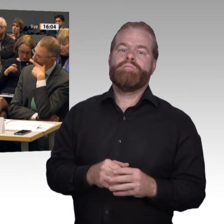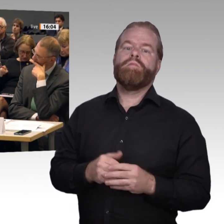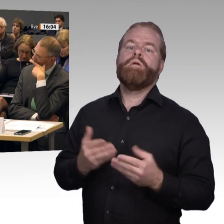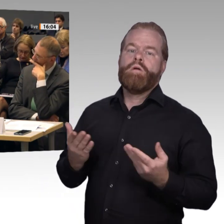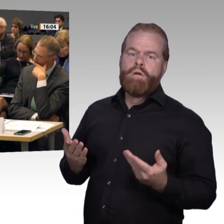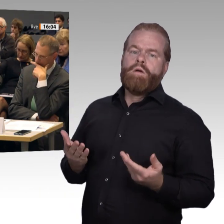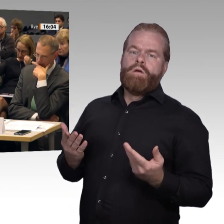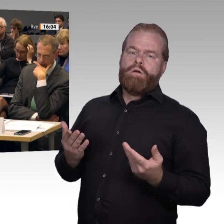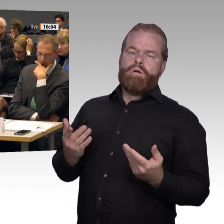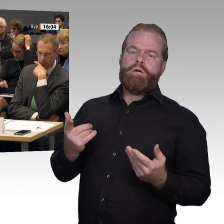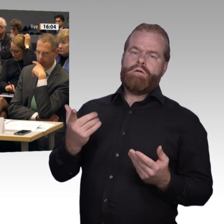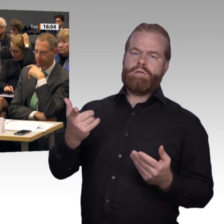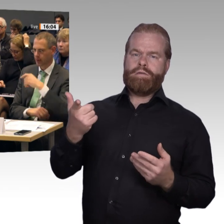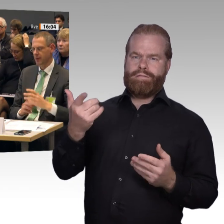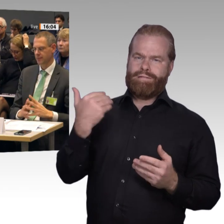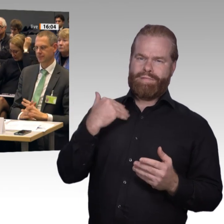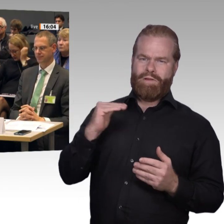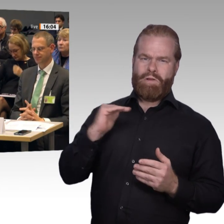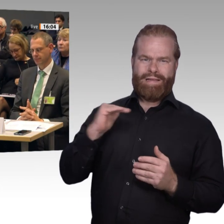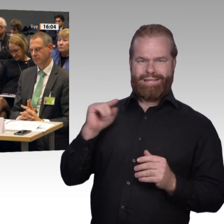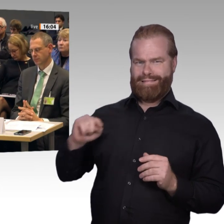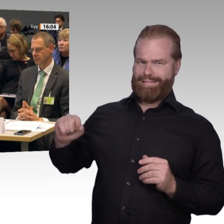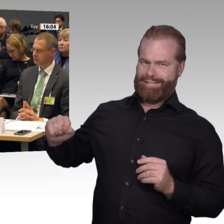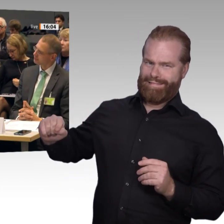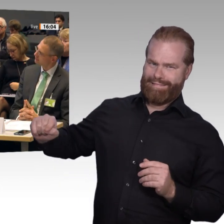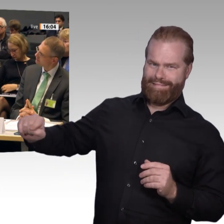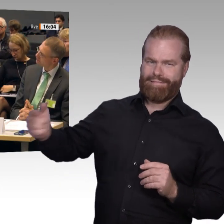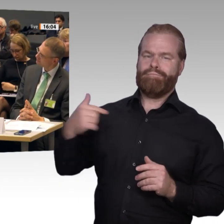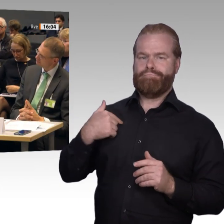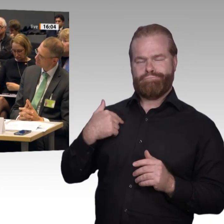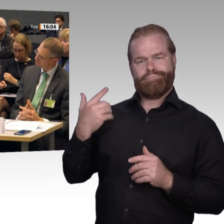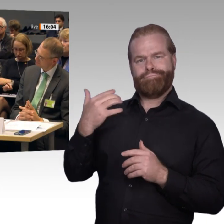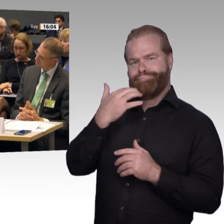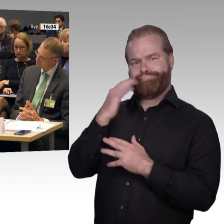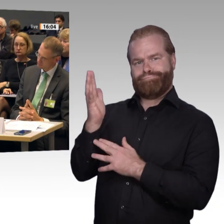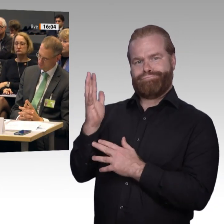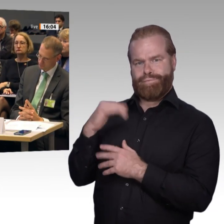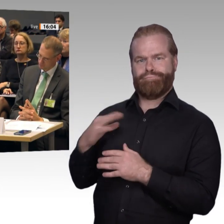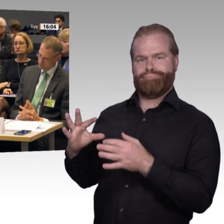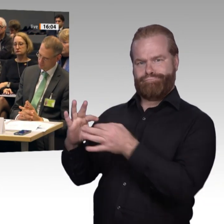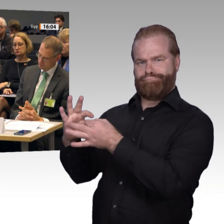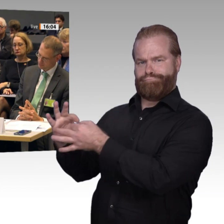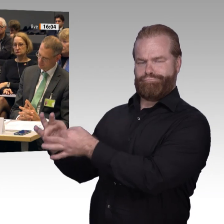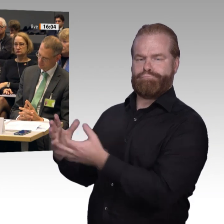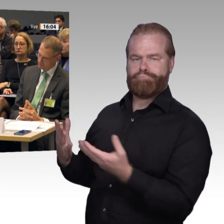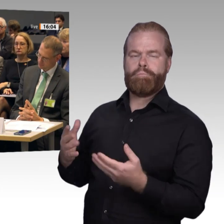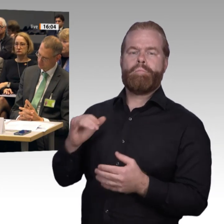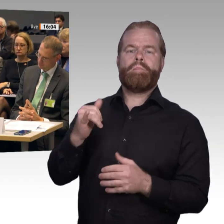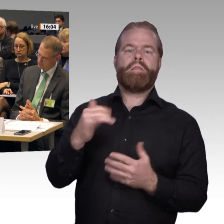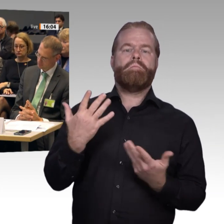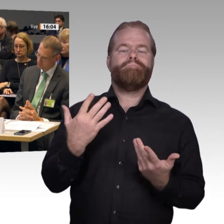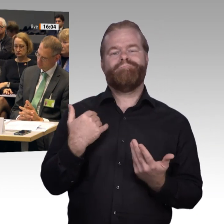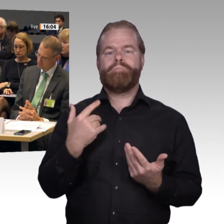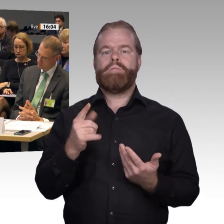die Kommunen durch die jüngst verabschiedeten Maßnahmen im Rahmen der konzertierten Aktion Pflege